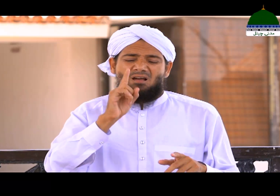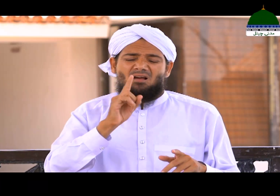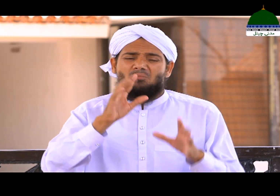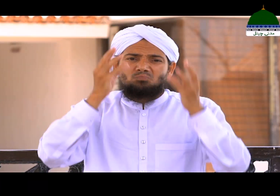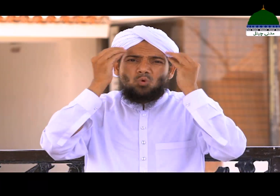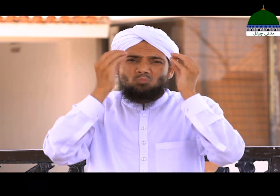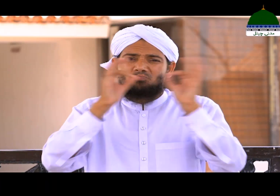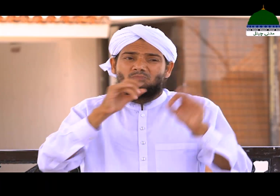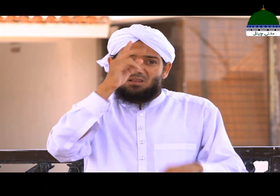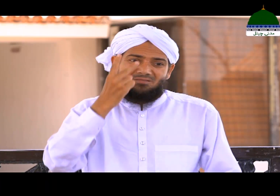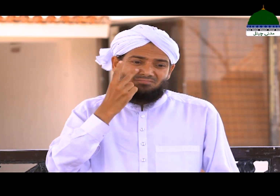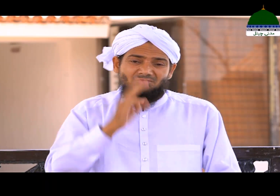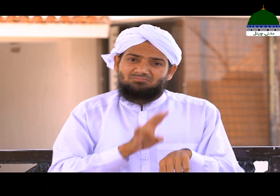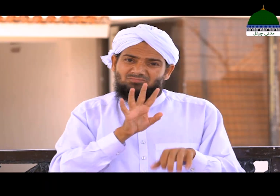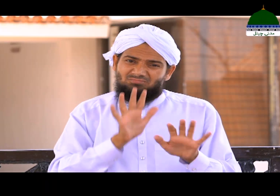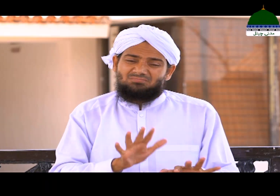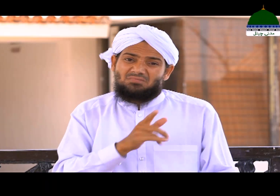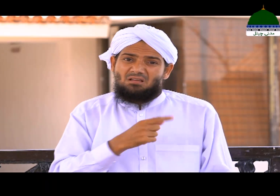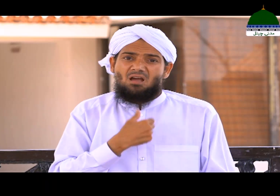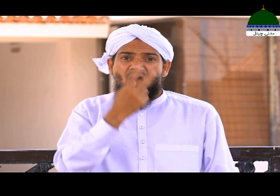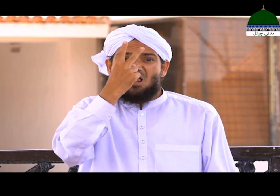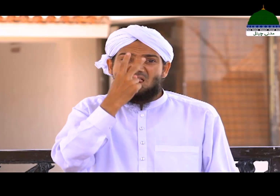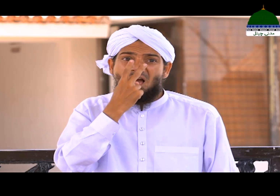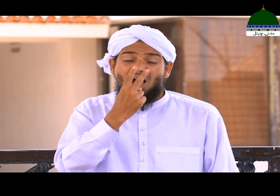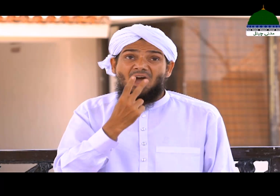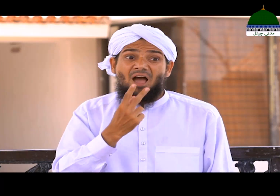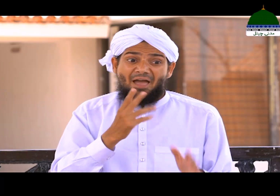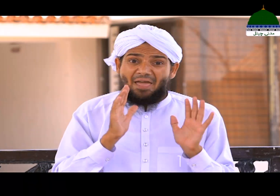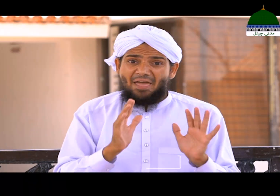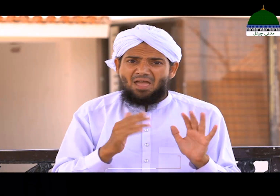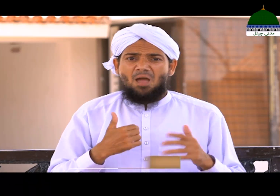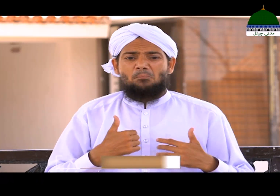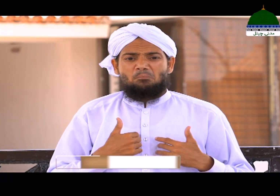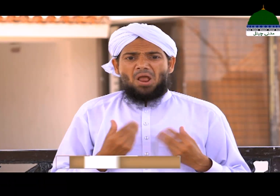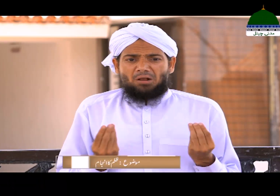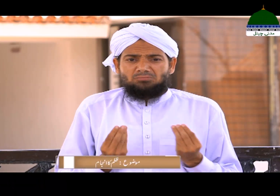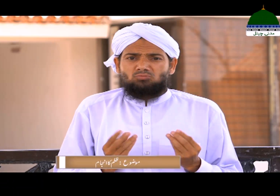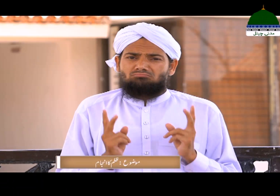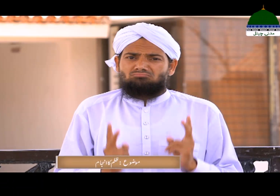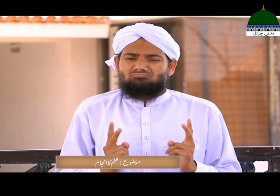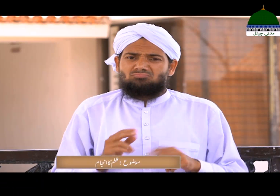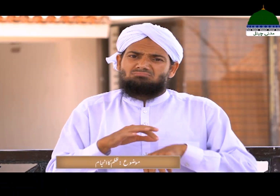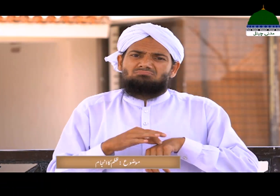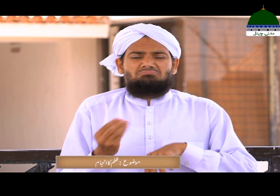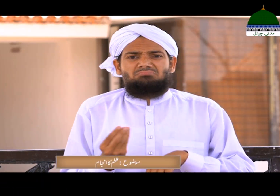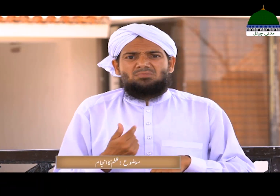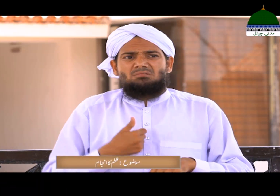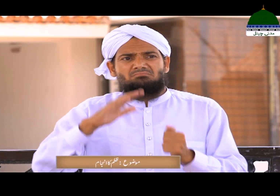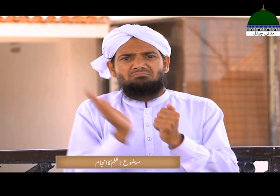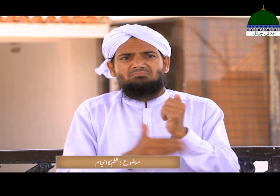ہر چیز دیکھتا ہے۔ میرے مولا، تیرے ہوتے ہوئے تیری ایک عاجز بندی کی جھونپڑی توڑ دی گئی۔ اللہ